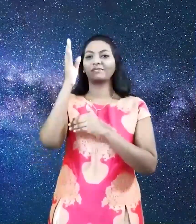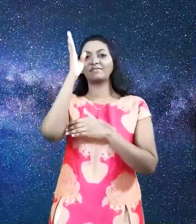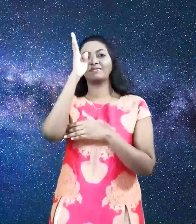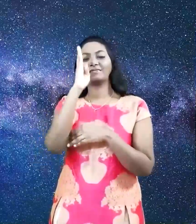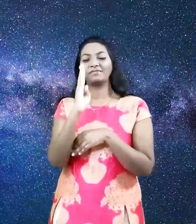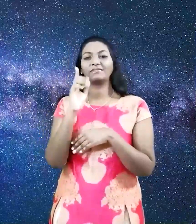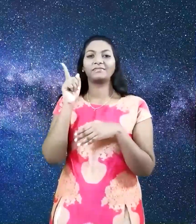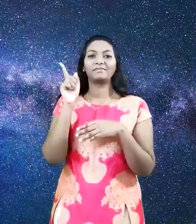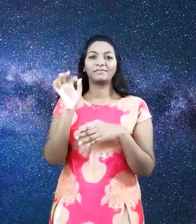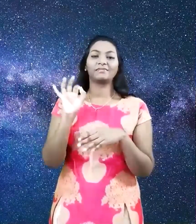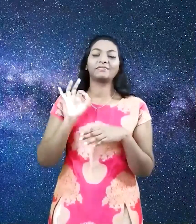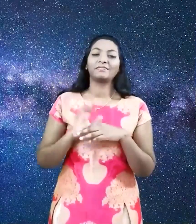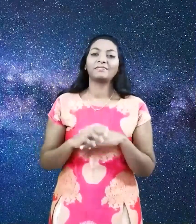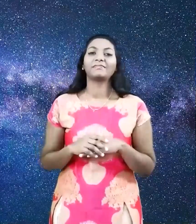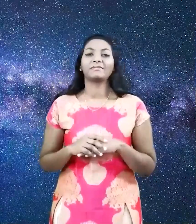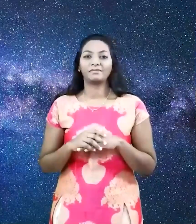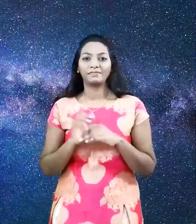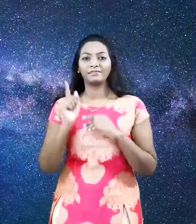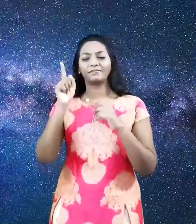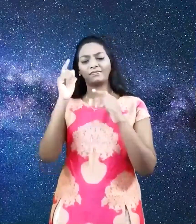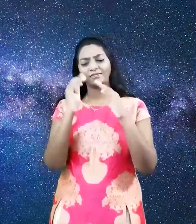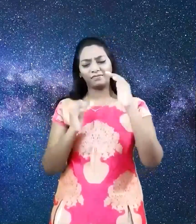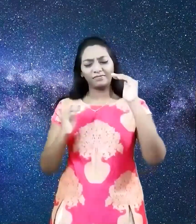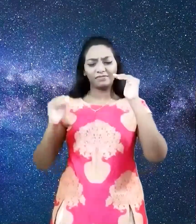तू सबसे